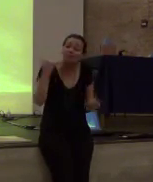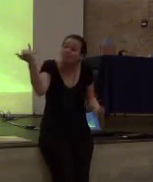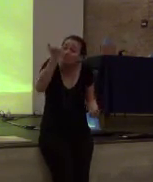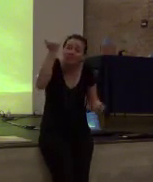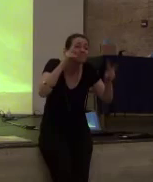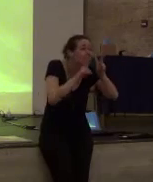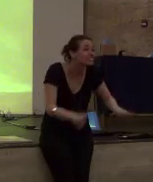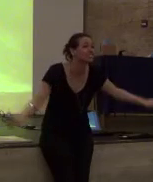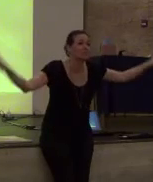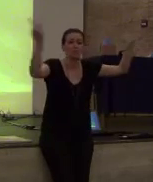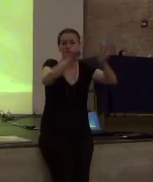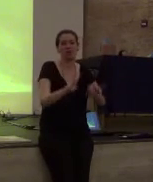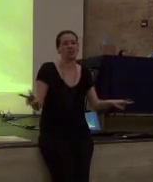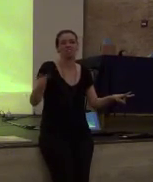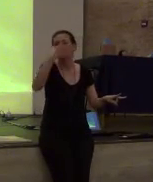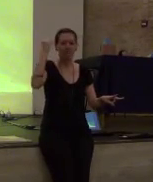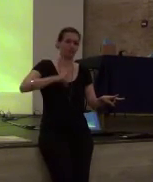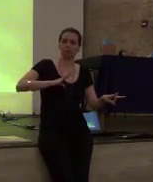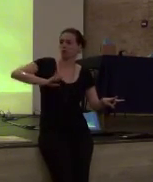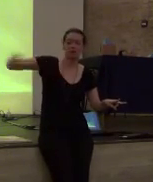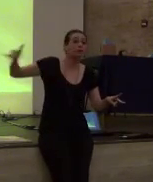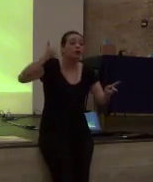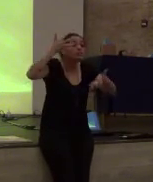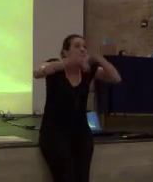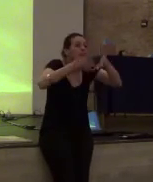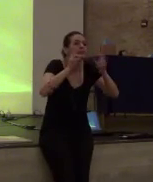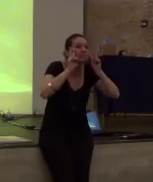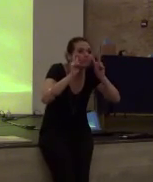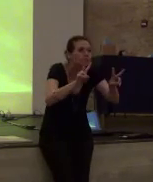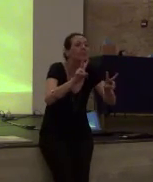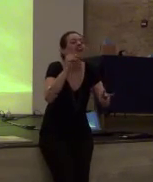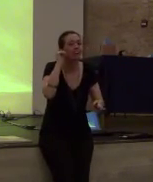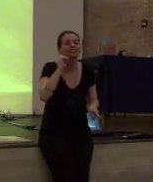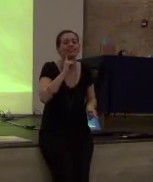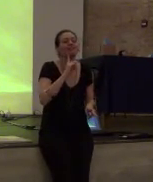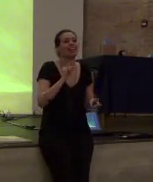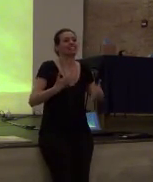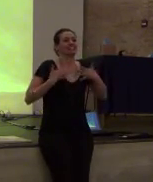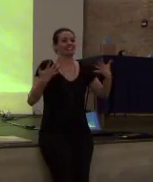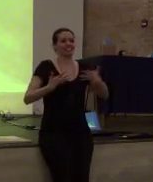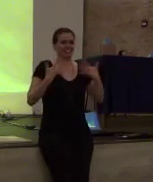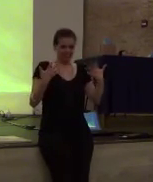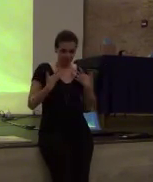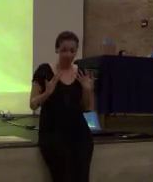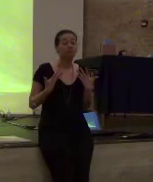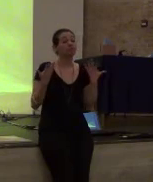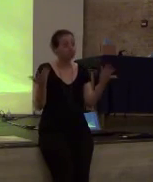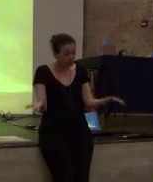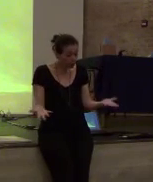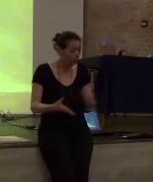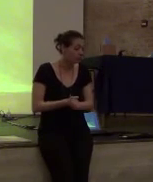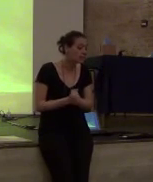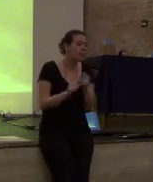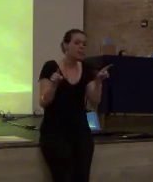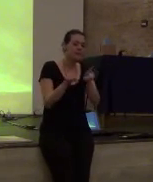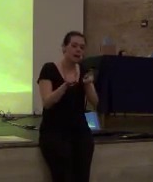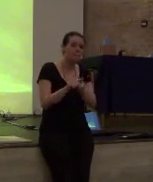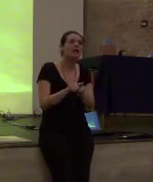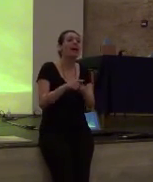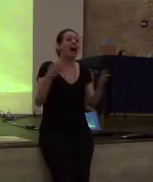ali. Para os surdos isso é muito importante. Né? É importante que a gente priorize o visual e deixe um pouco